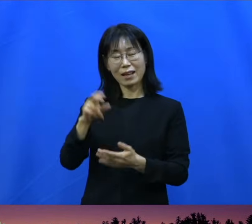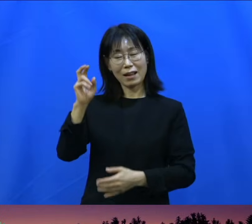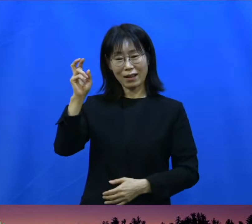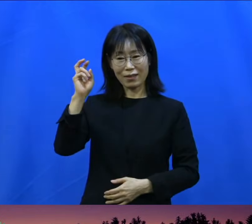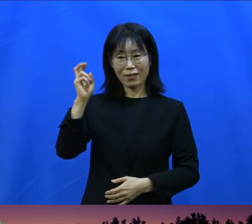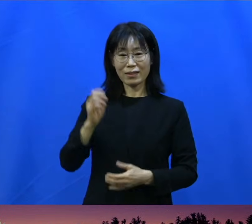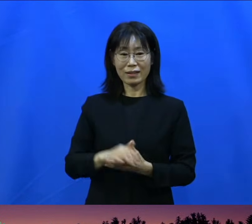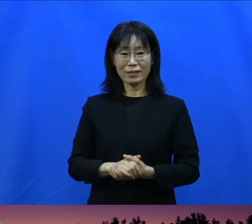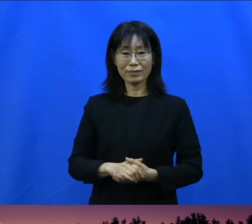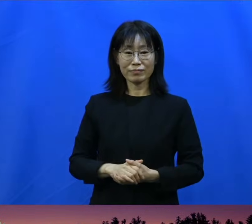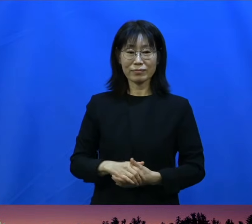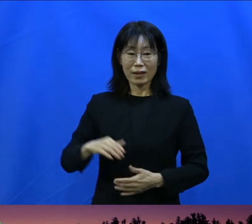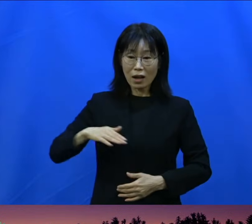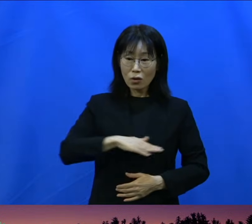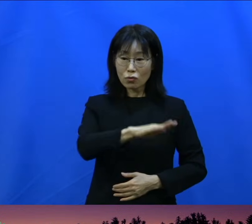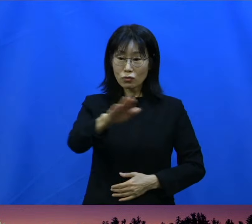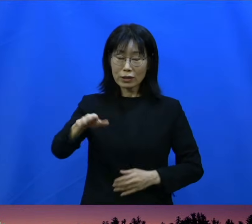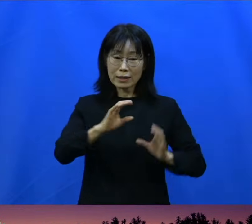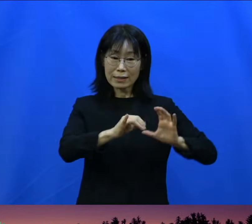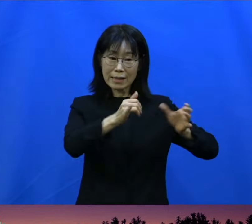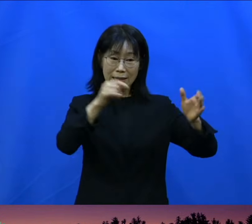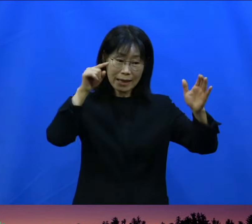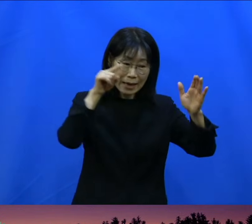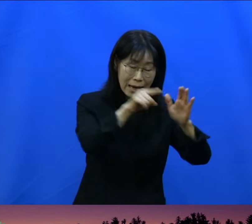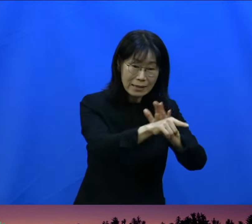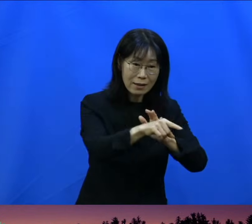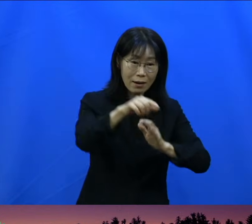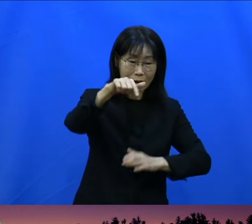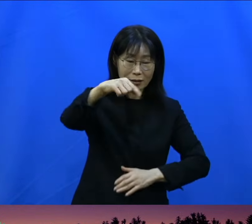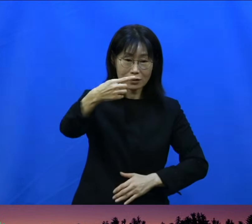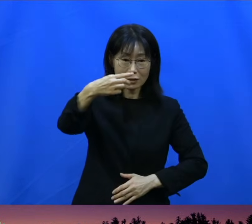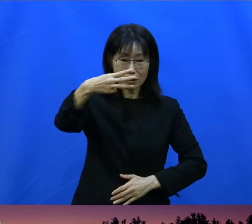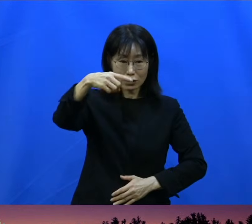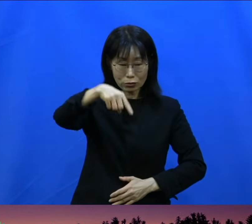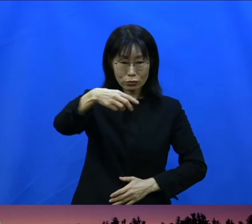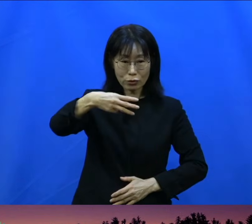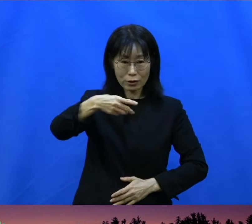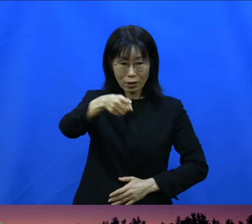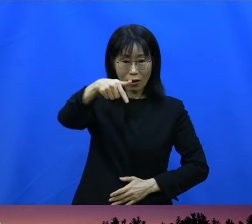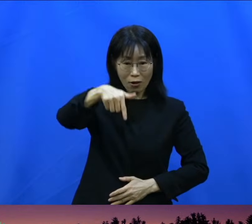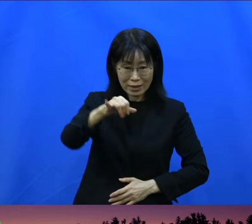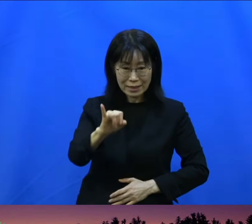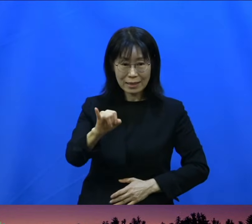우리는 이 땅이 거루터기가 되어야 돼요. 그래서 이사야는 내가 여기 있습니다.